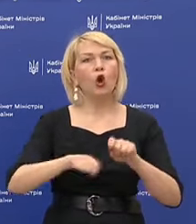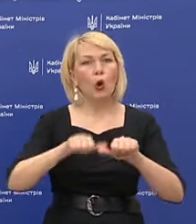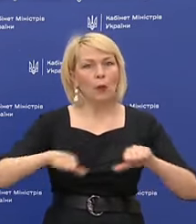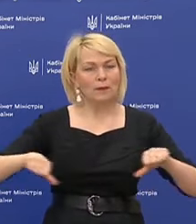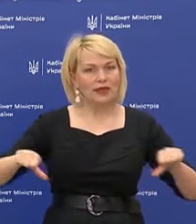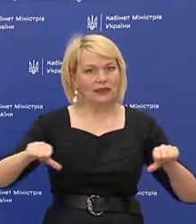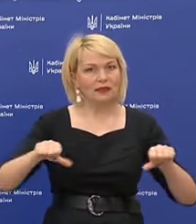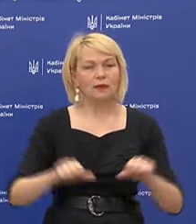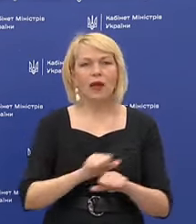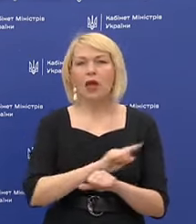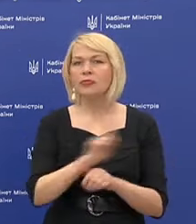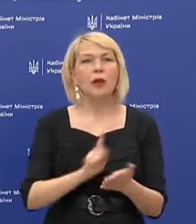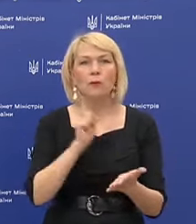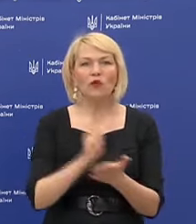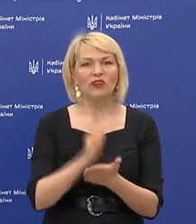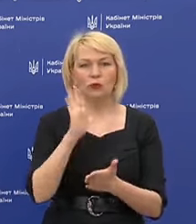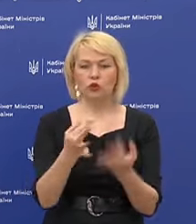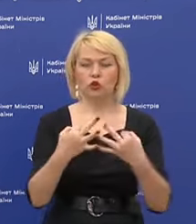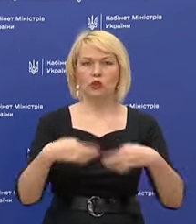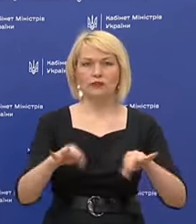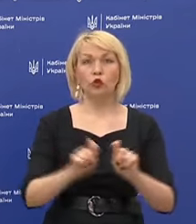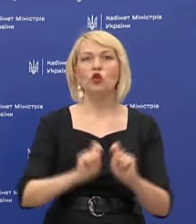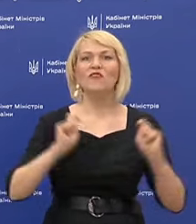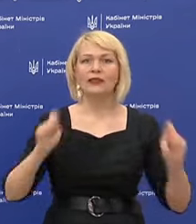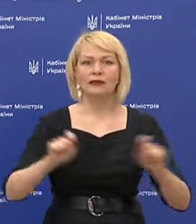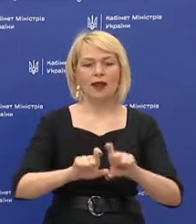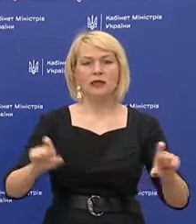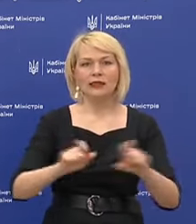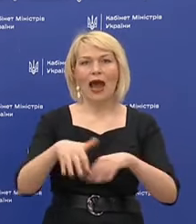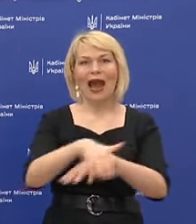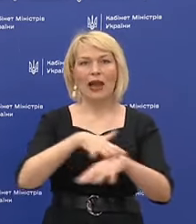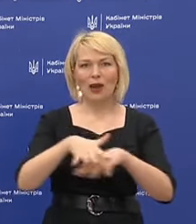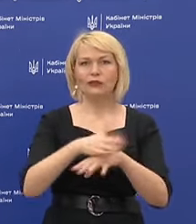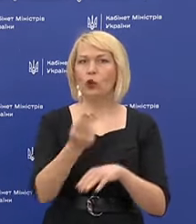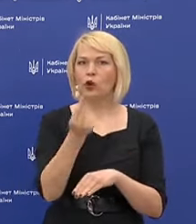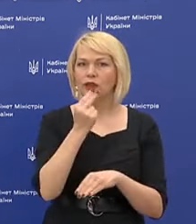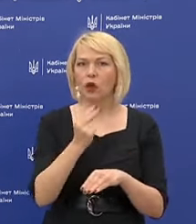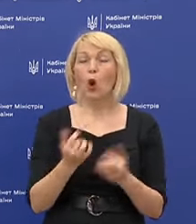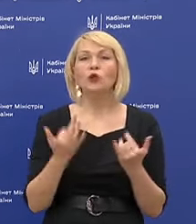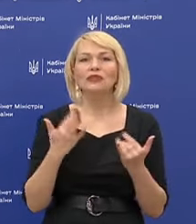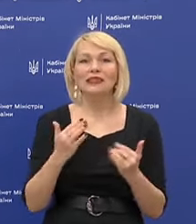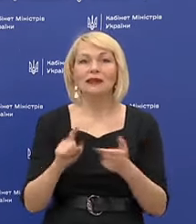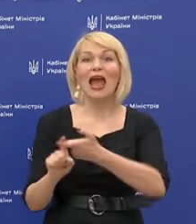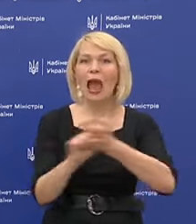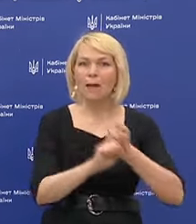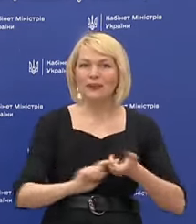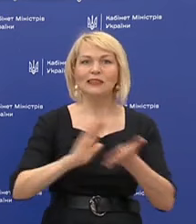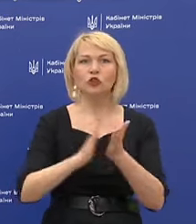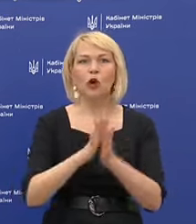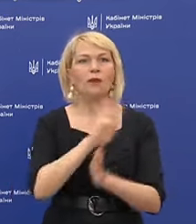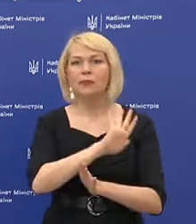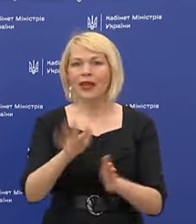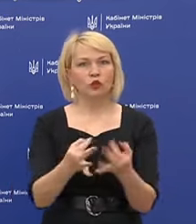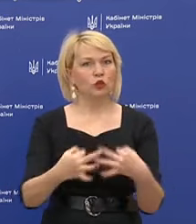та НС не повинно бути дозволено відкриватись закладам громадського харчування, оскільки епідситуація не дозволяє